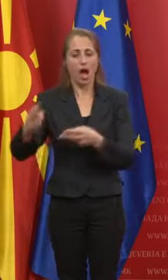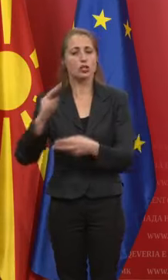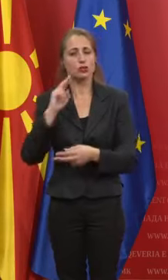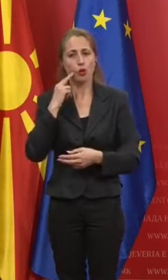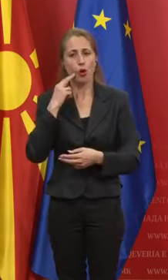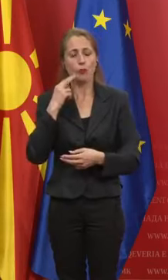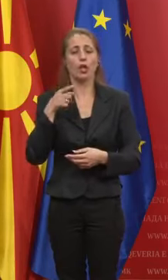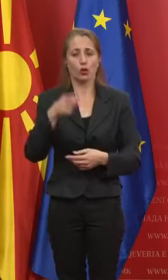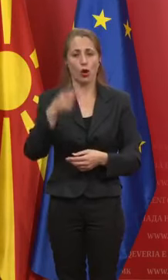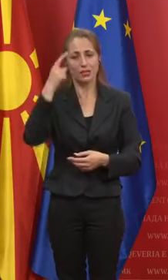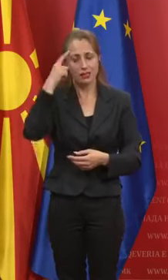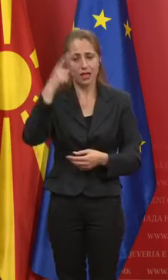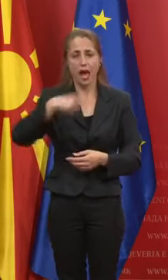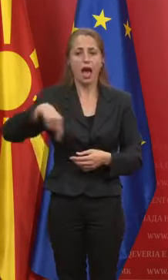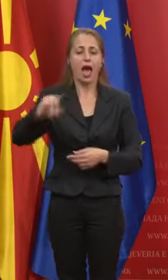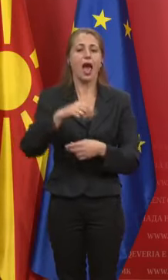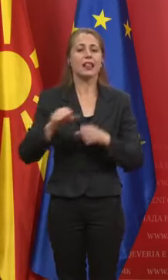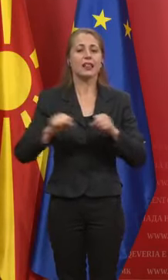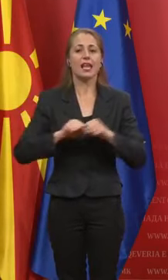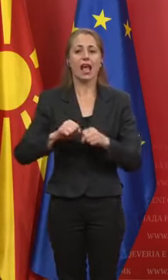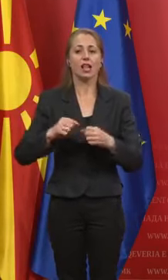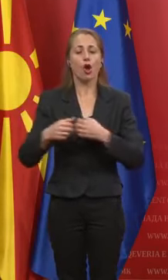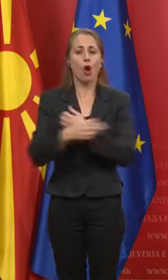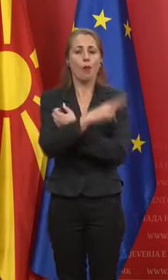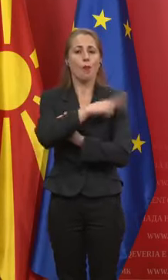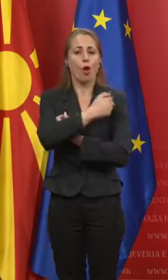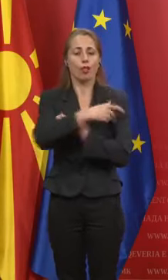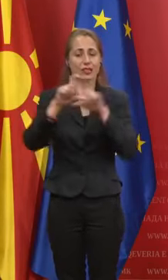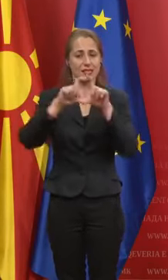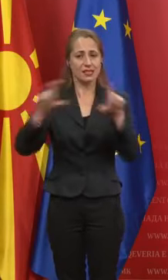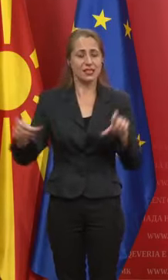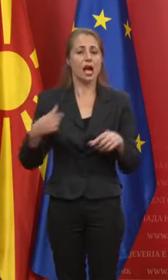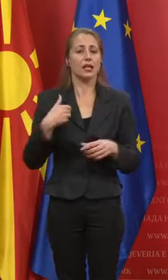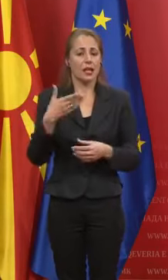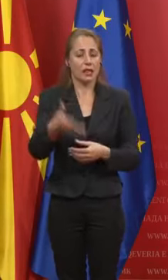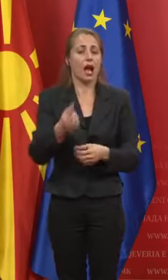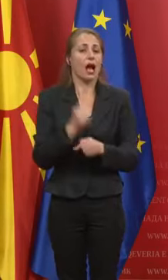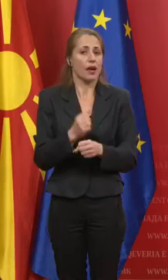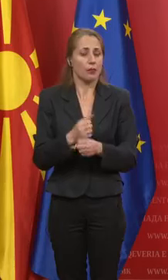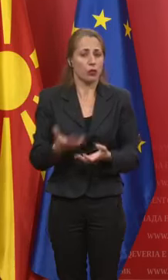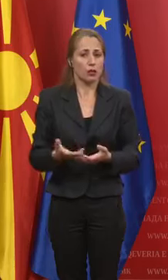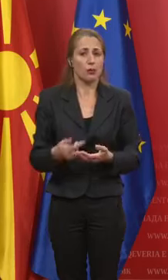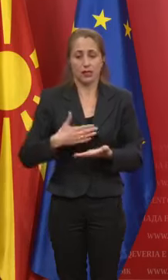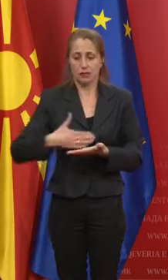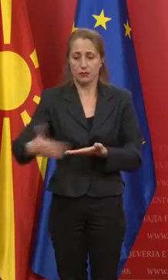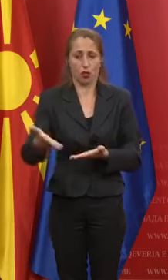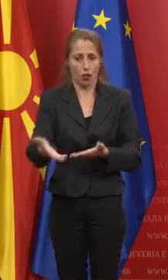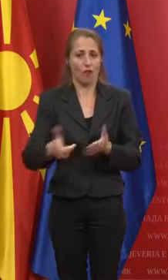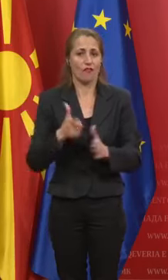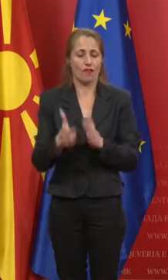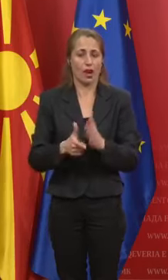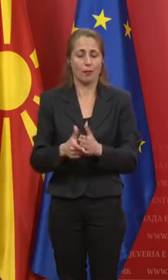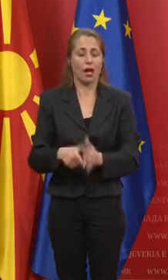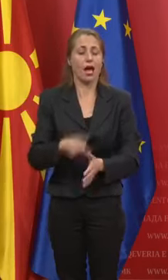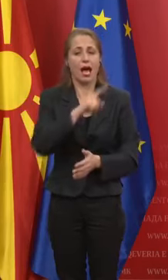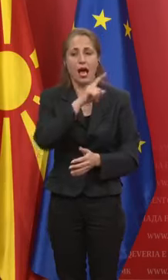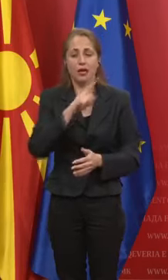знаат директорите на болниците и така функционираме целиот овој изминат период. Така да